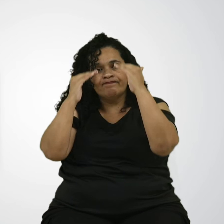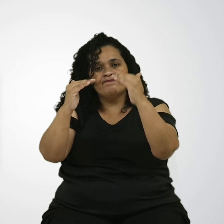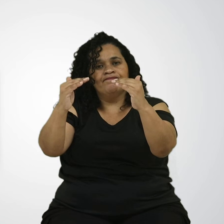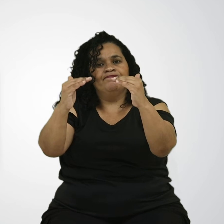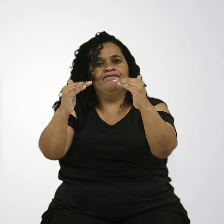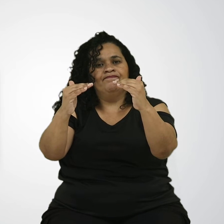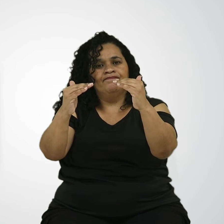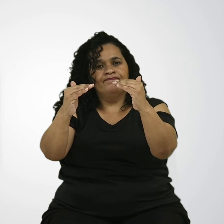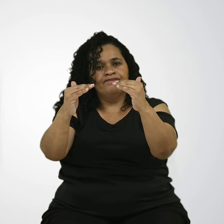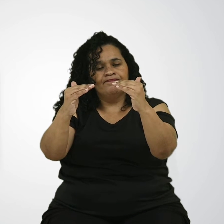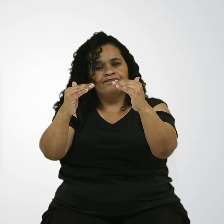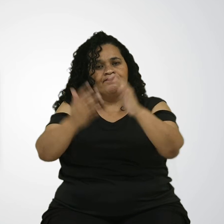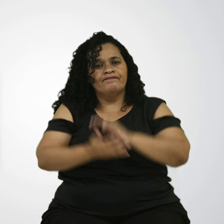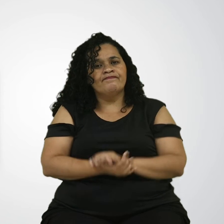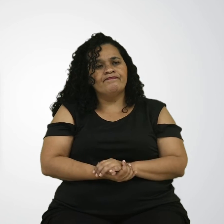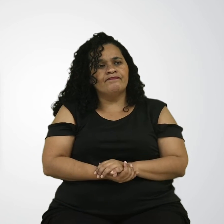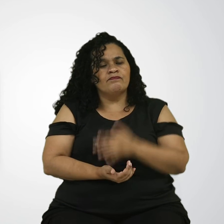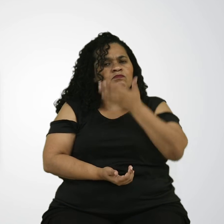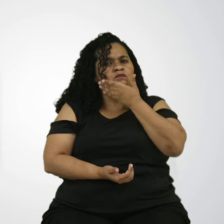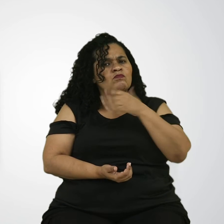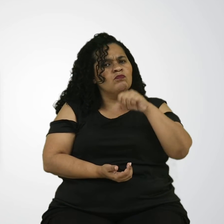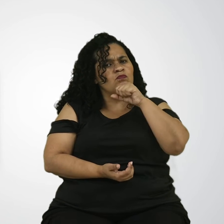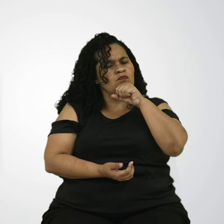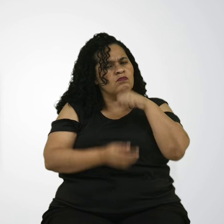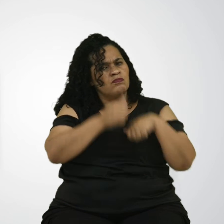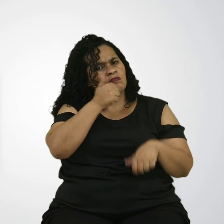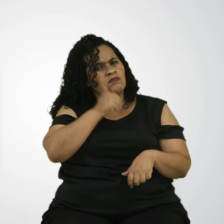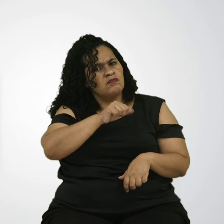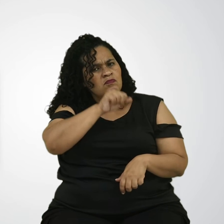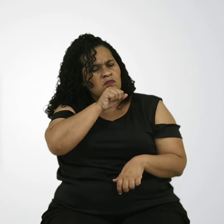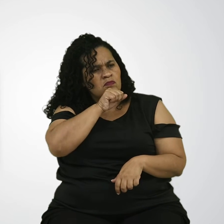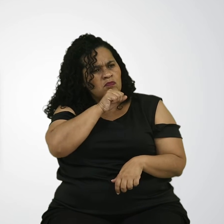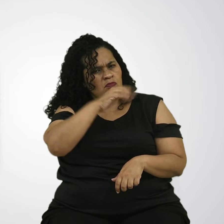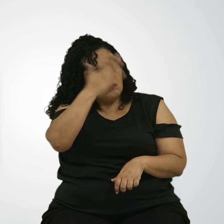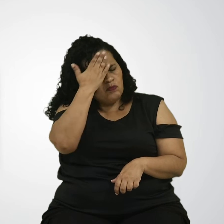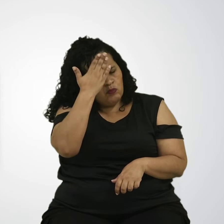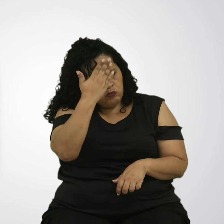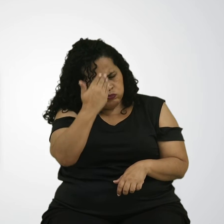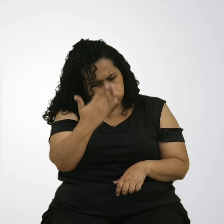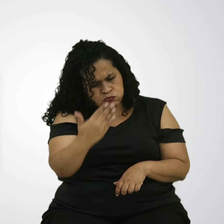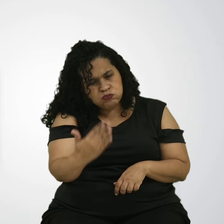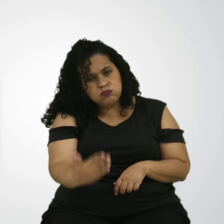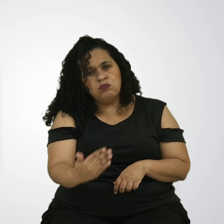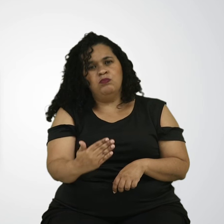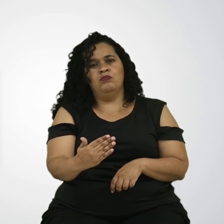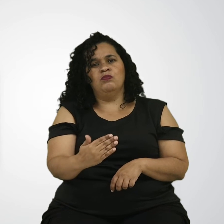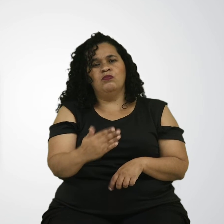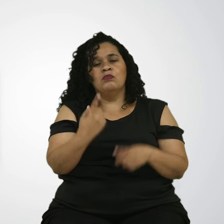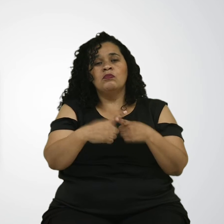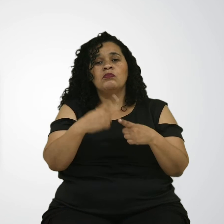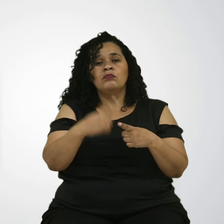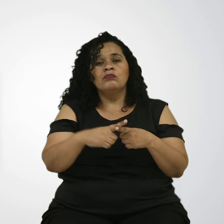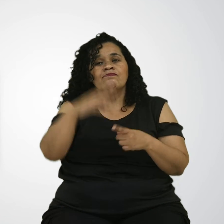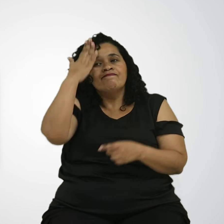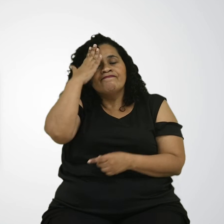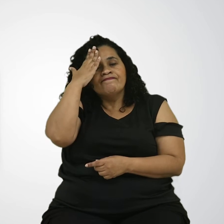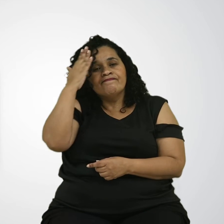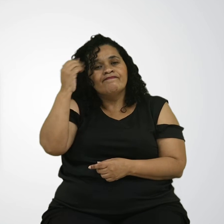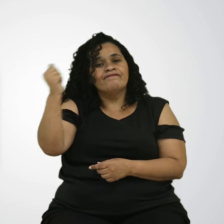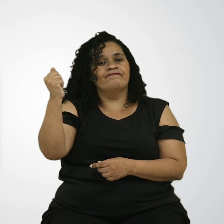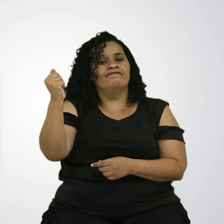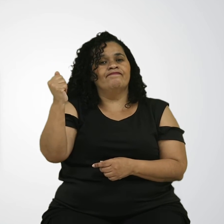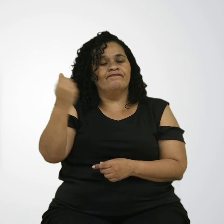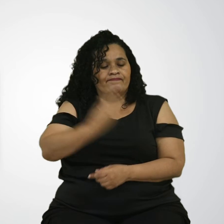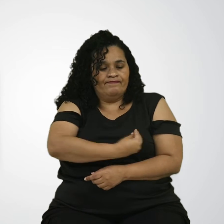Os pais são dignos de honra. Os pais têm sabedoria de vida.